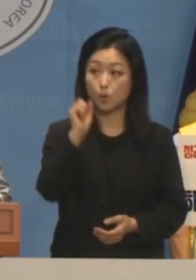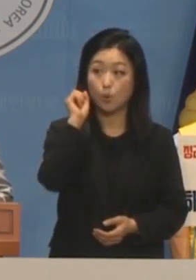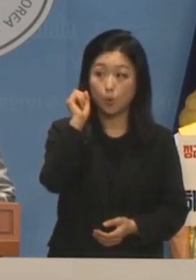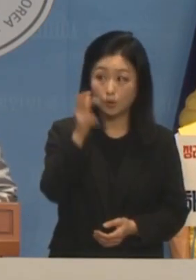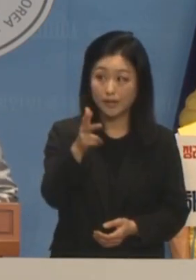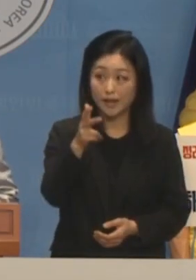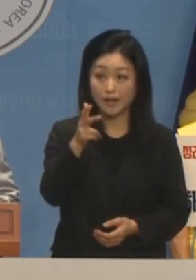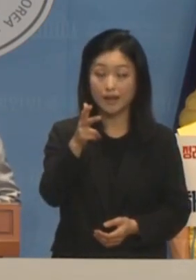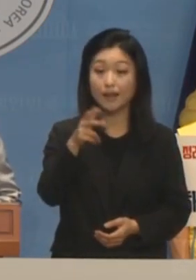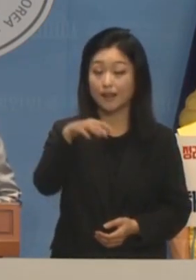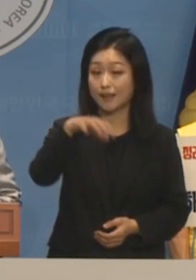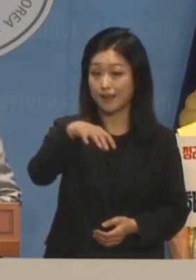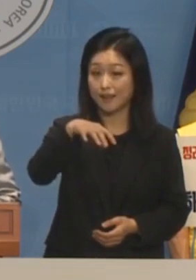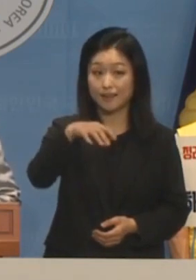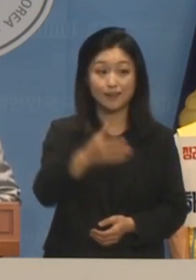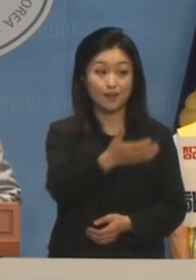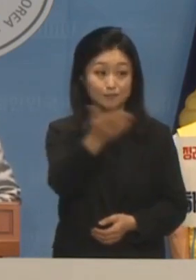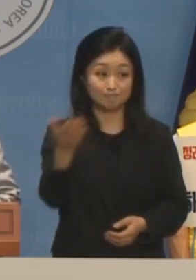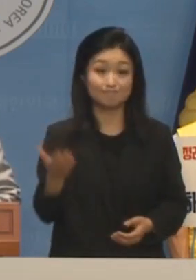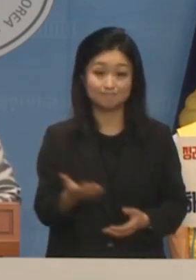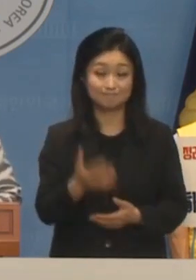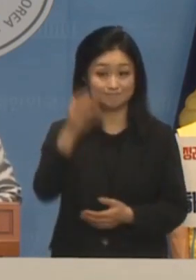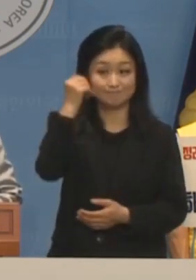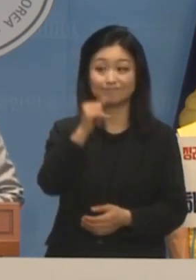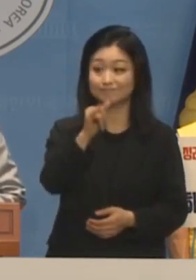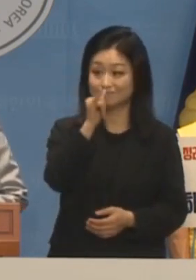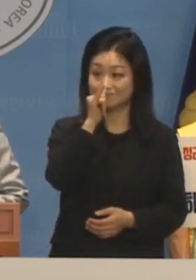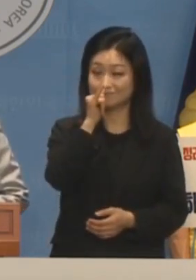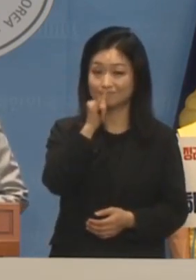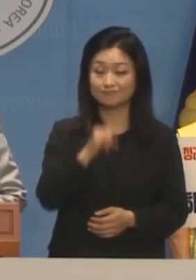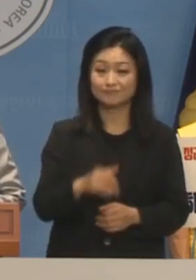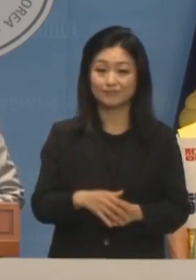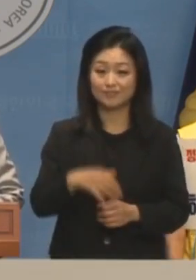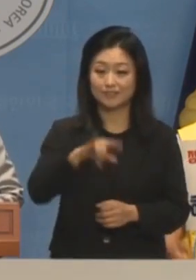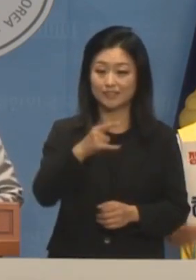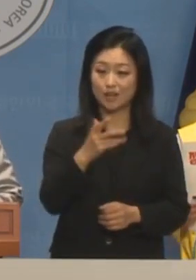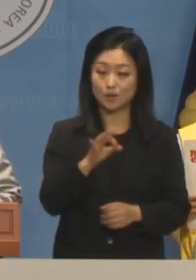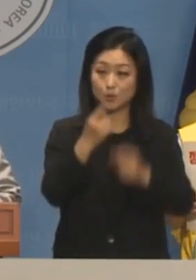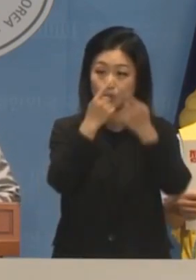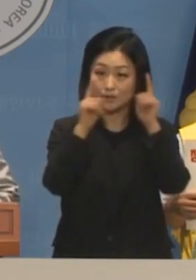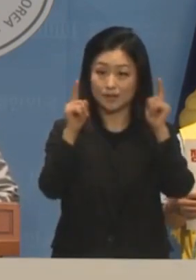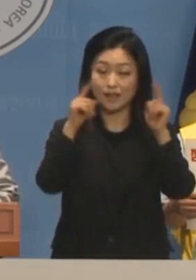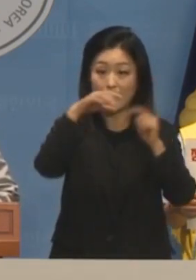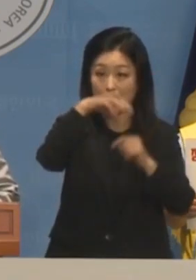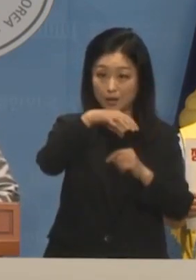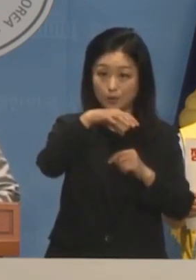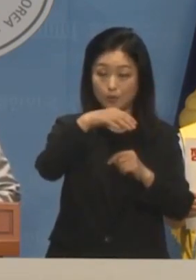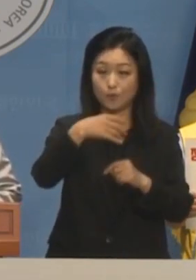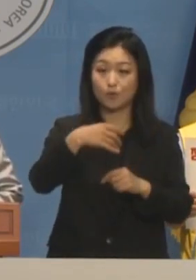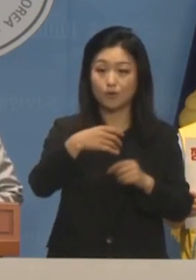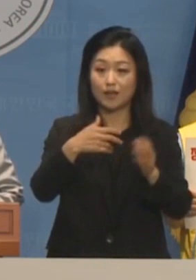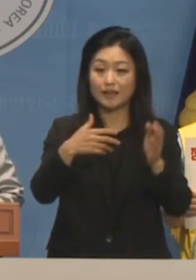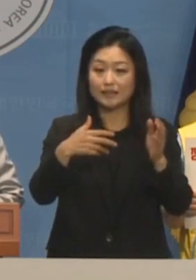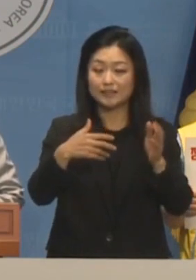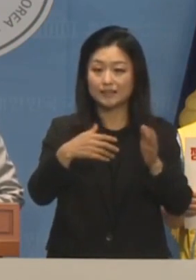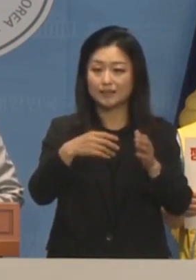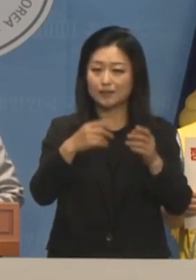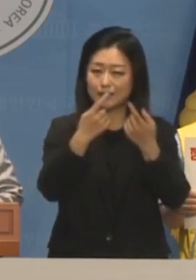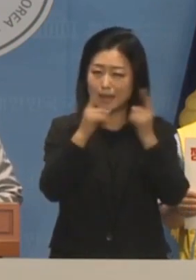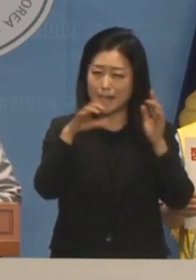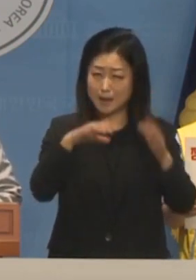세종호텔 하면 많은 분들이 기억하시는 세종대학교 대양학원의